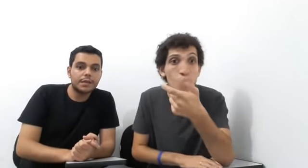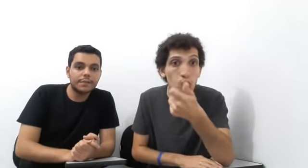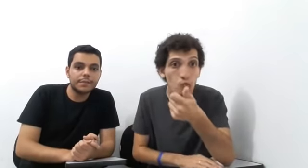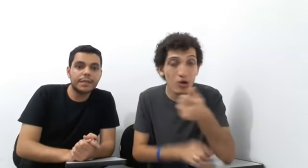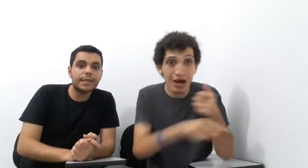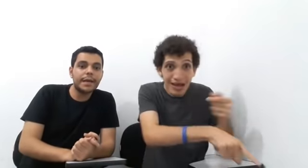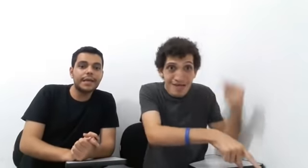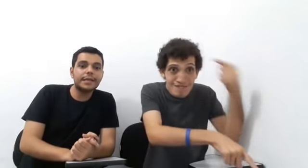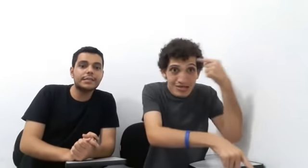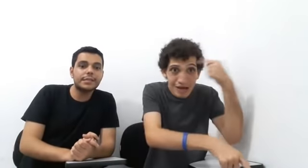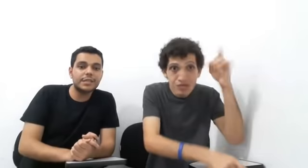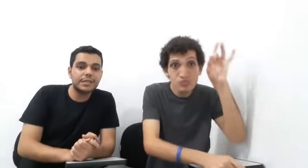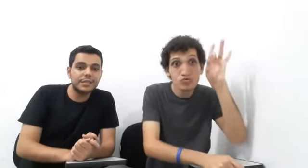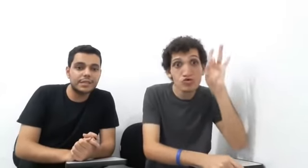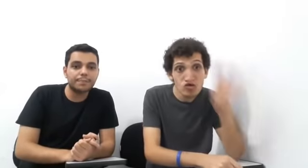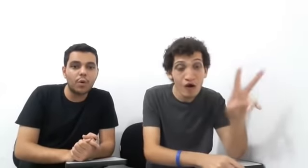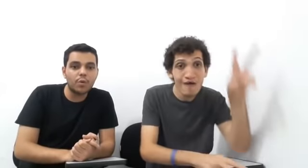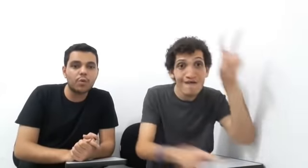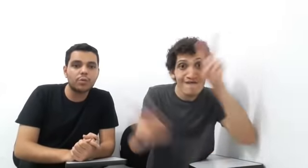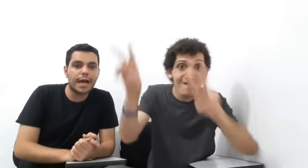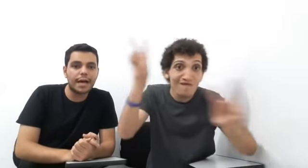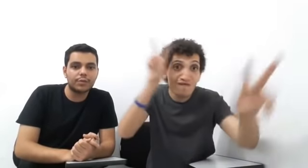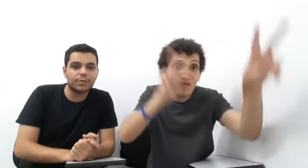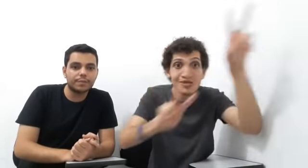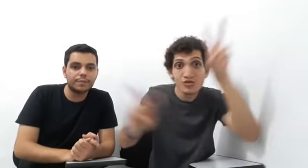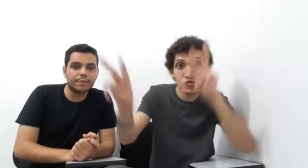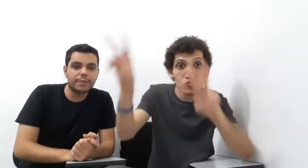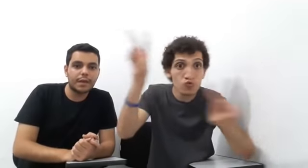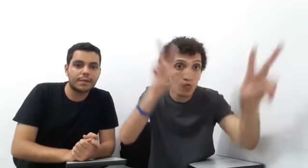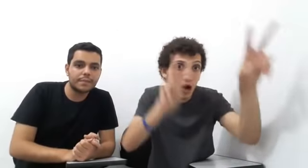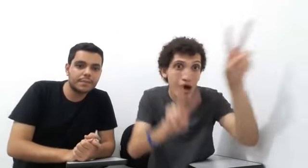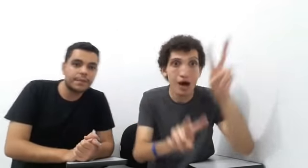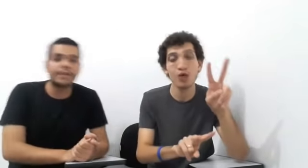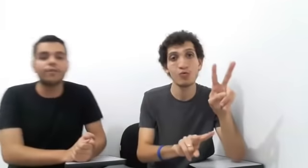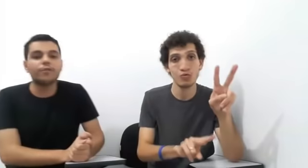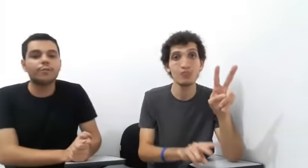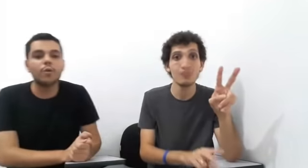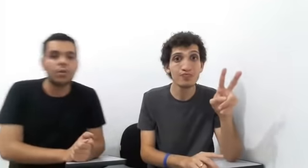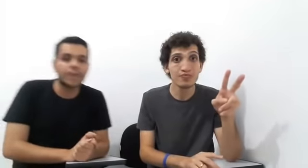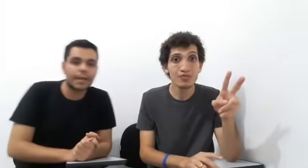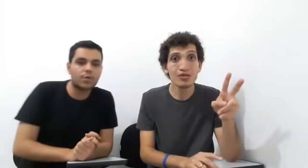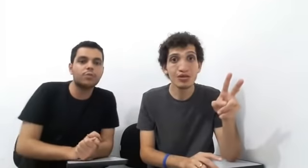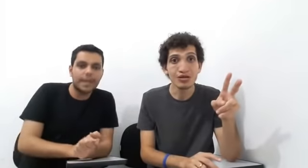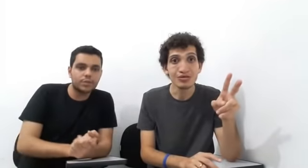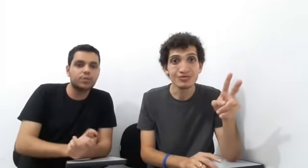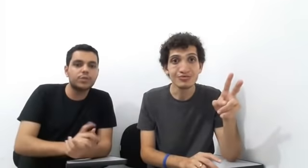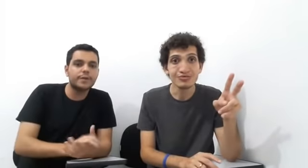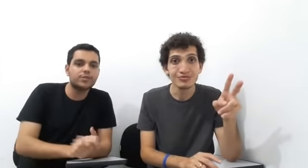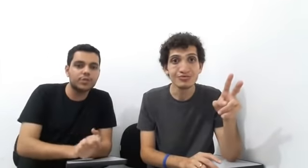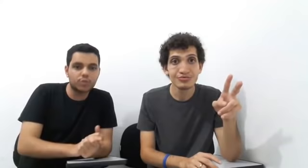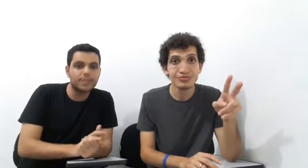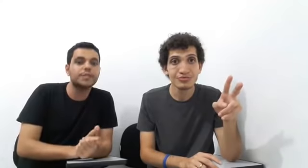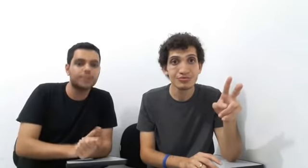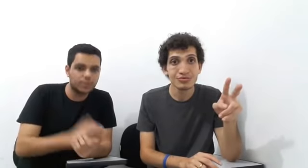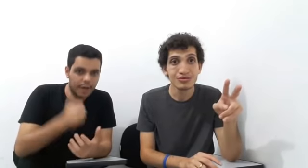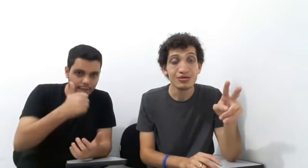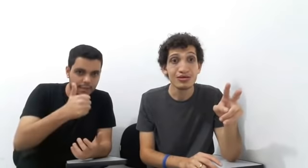E também existem pouco contato, desenvolvem pouco contato com a comunidade surda e prejudicam os conceitos visuais. E